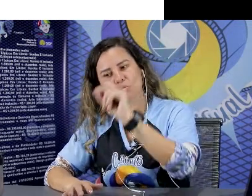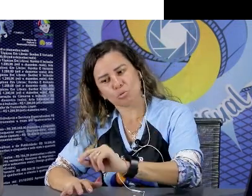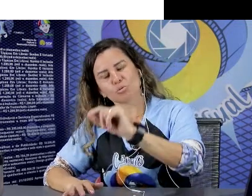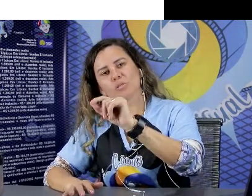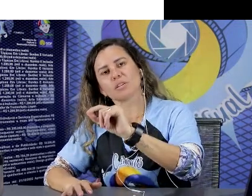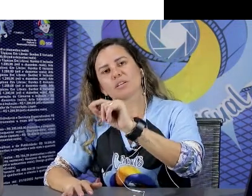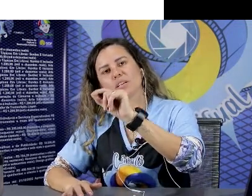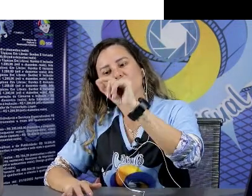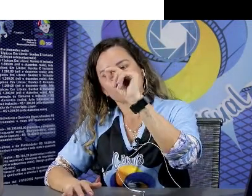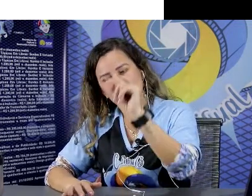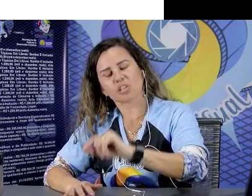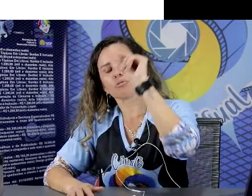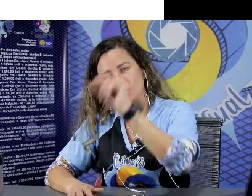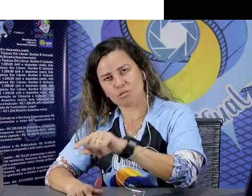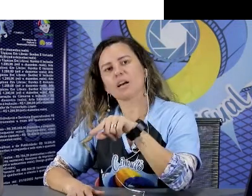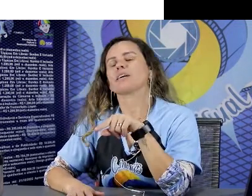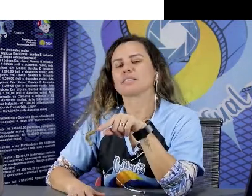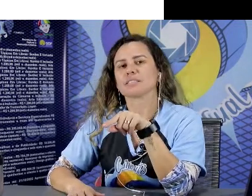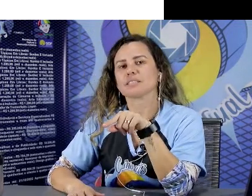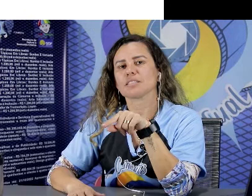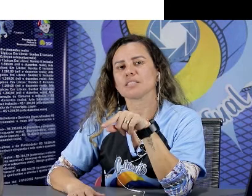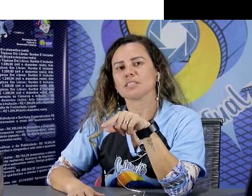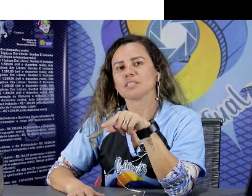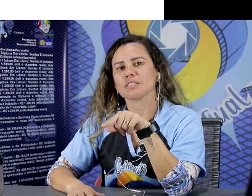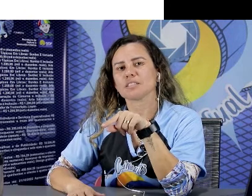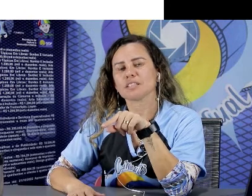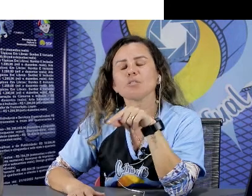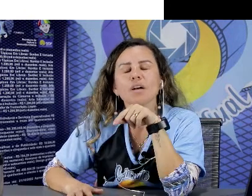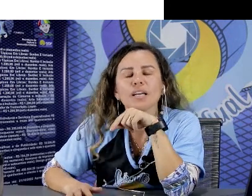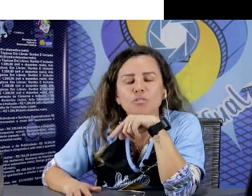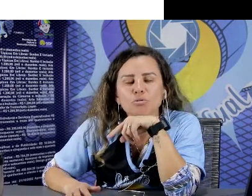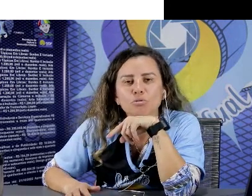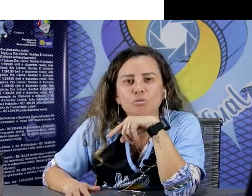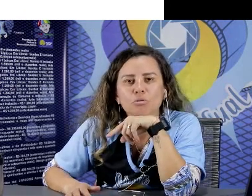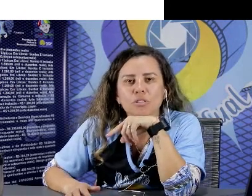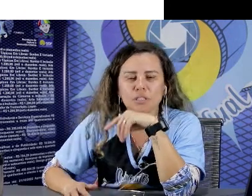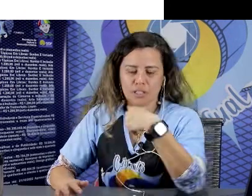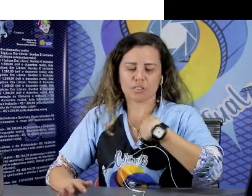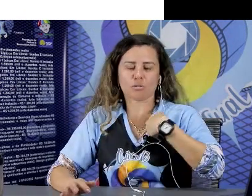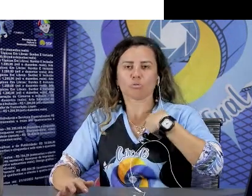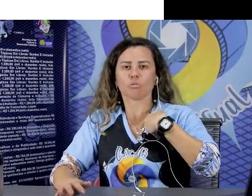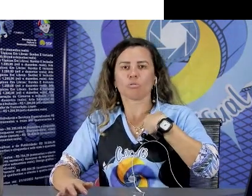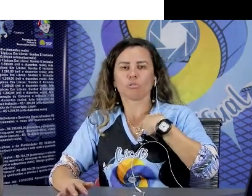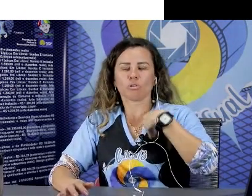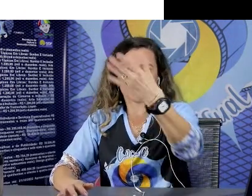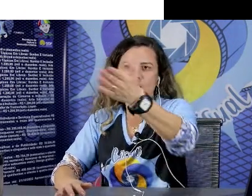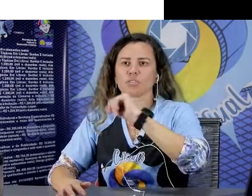surdo esteja nos seus lugares. Que lugar é esse do surdo? Esse que eu estou, esse que vocês